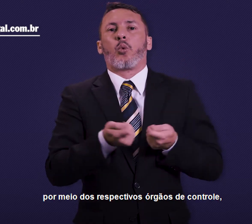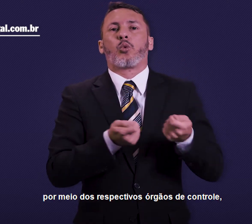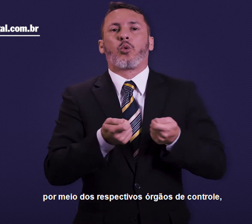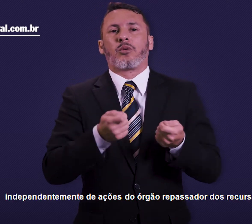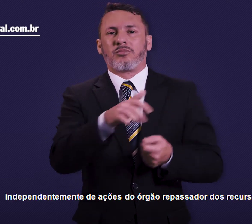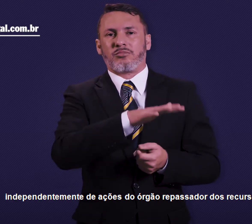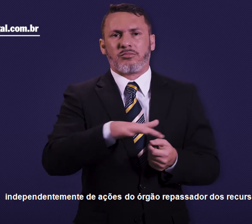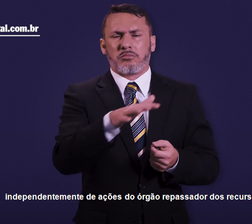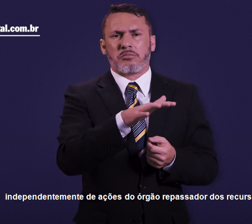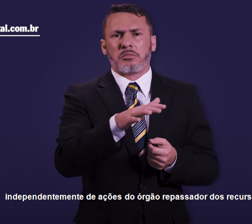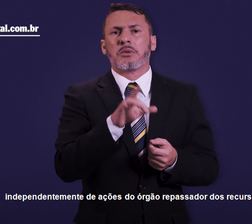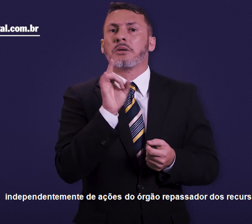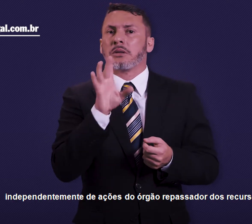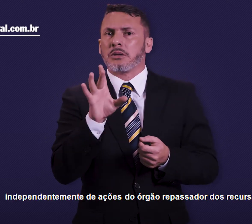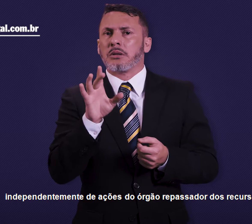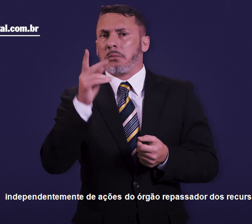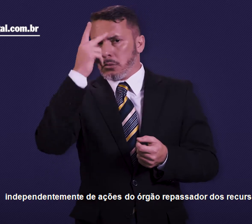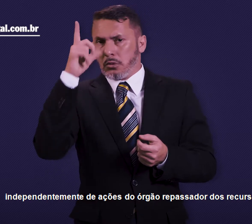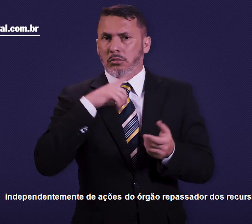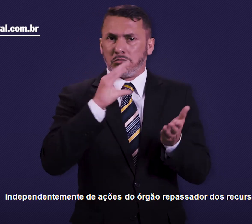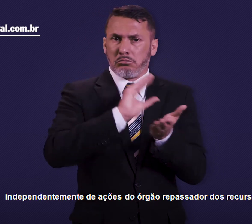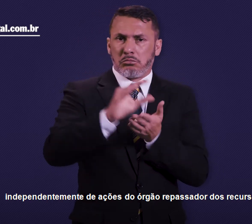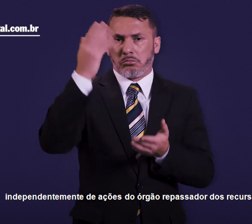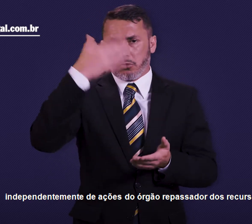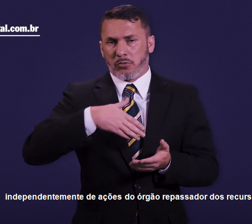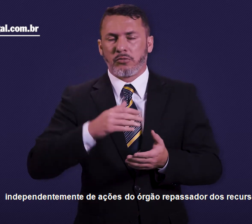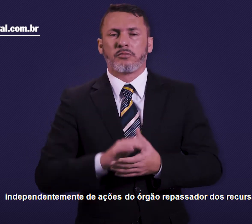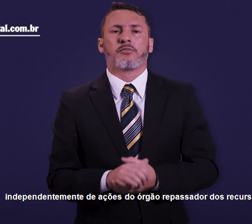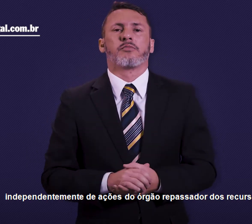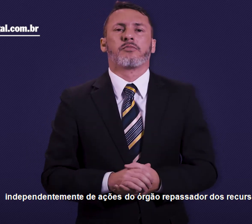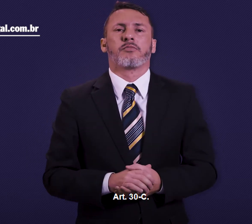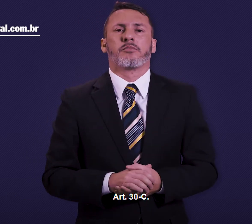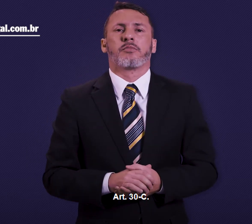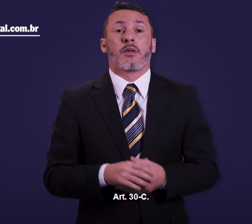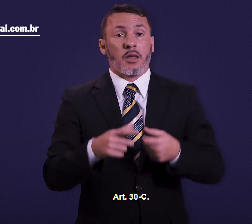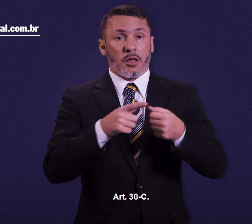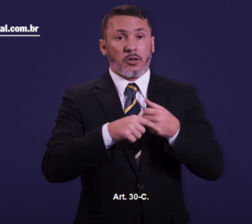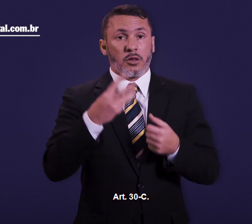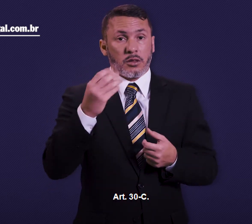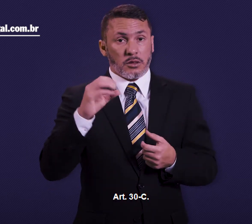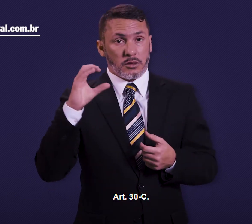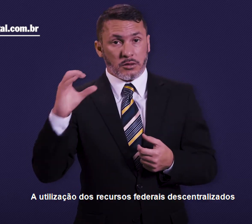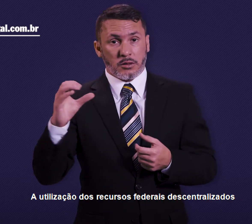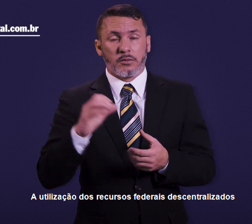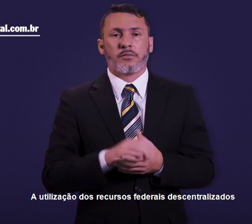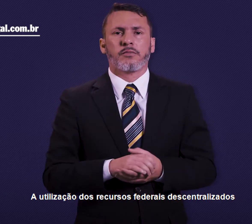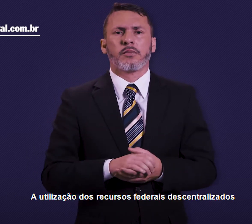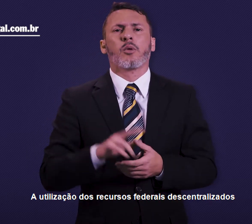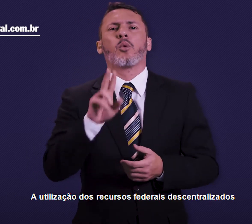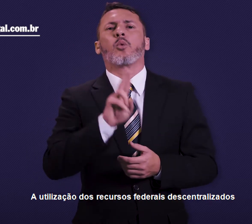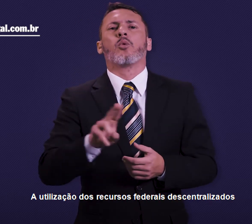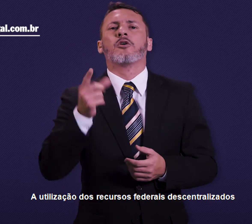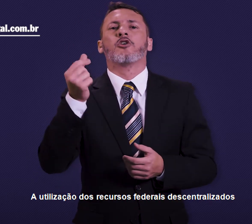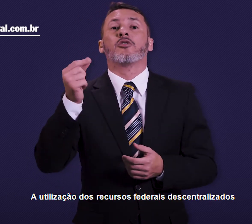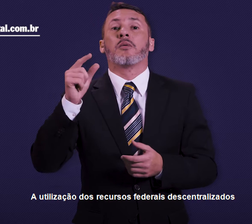controle, independentemente de ações do órgão repassador dos recursos. Artigo 30-C. A utilização dos recursos